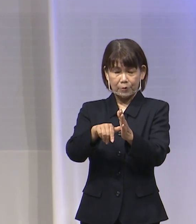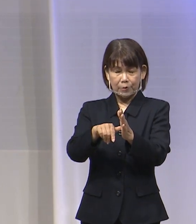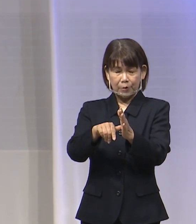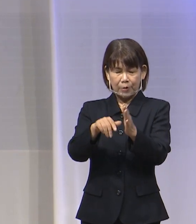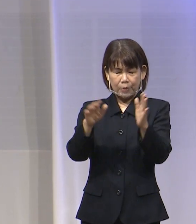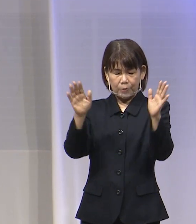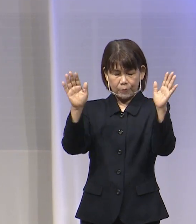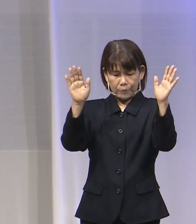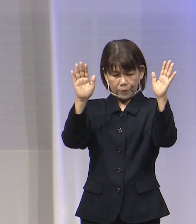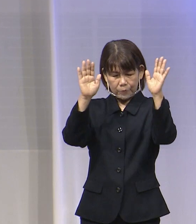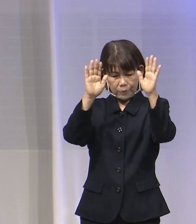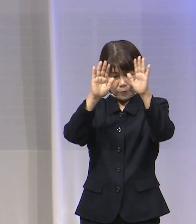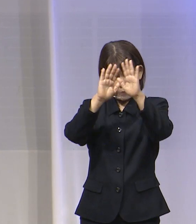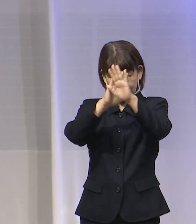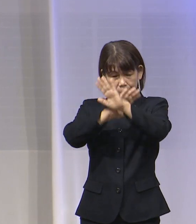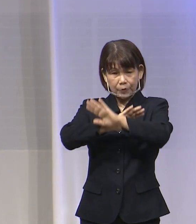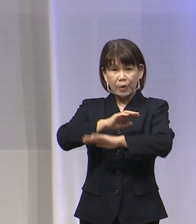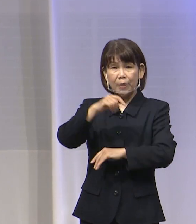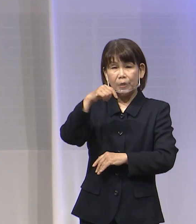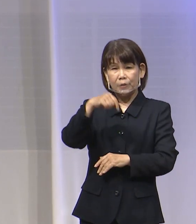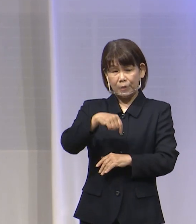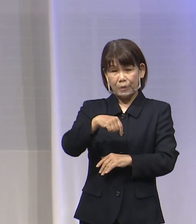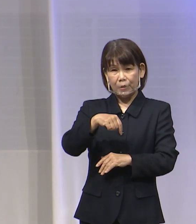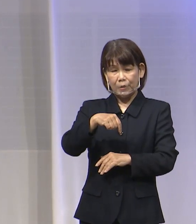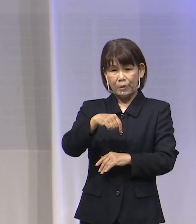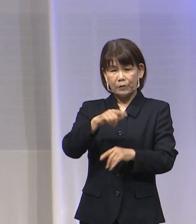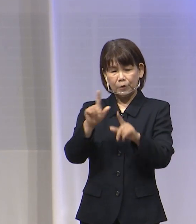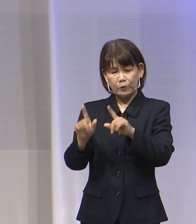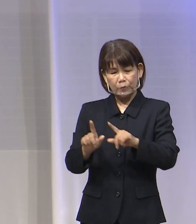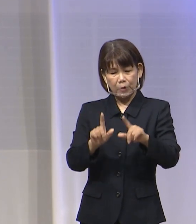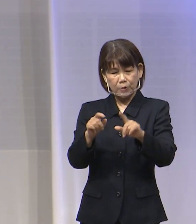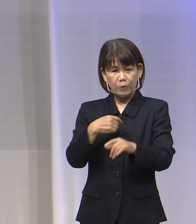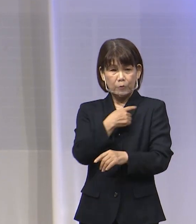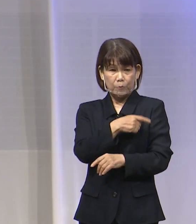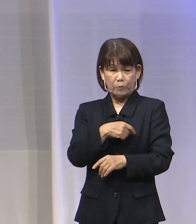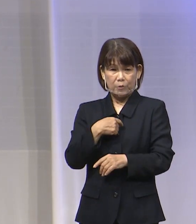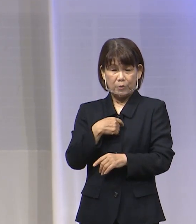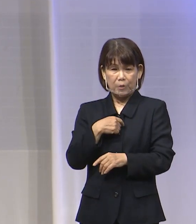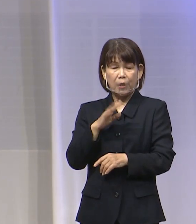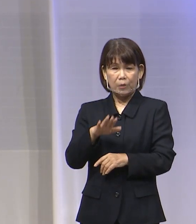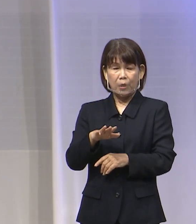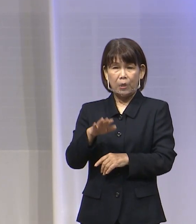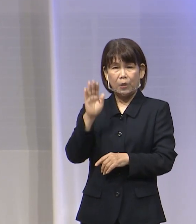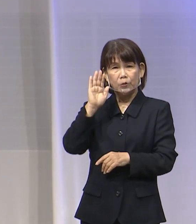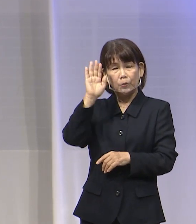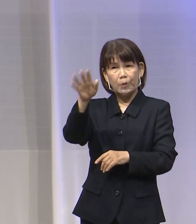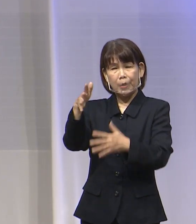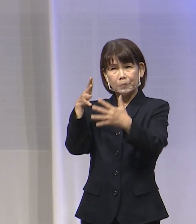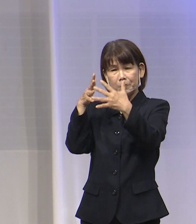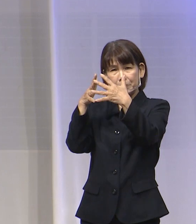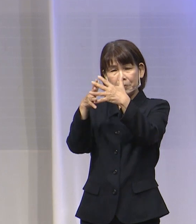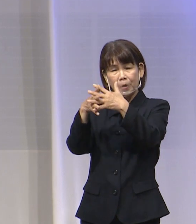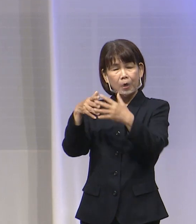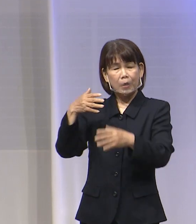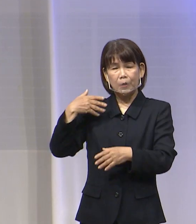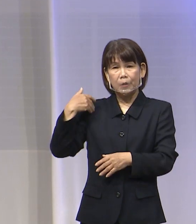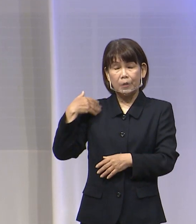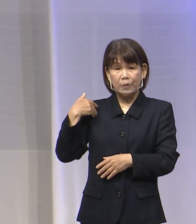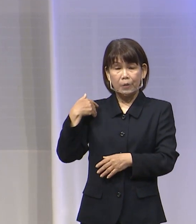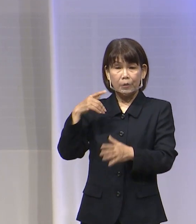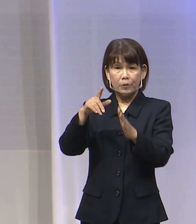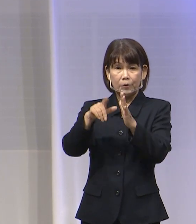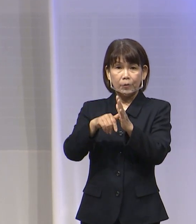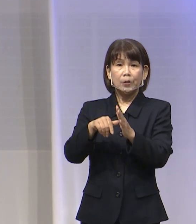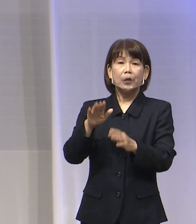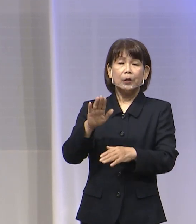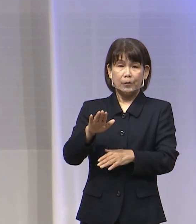バック麗美の中にいるような気持ちの時期があって未来が全然見えない時期がありましたそういう時期に